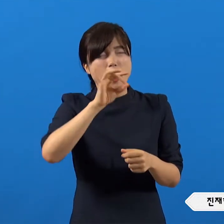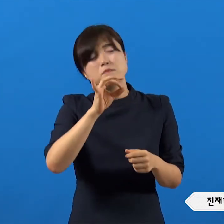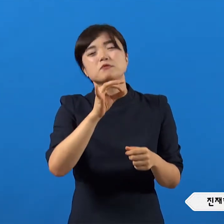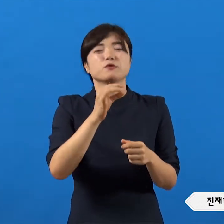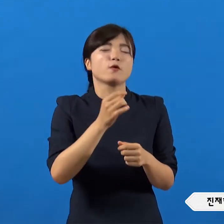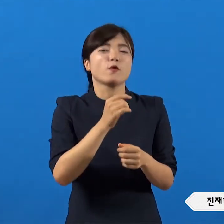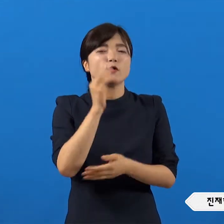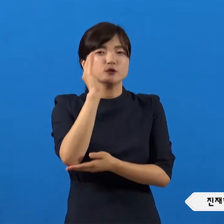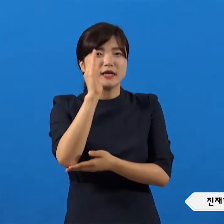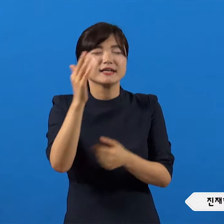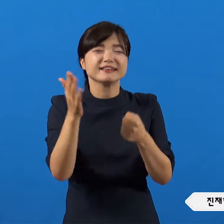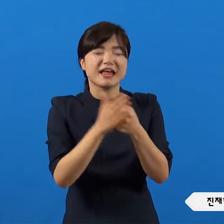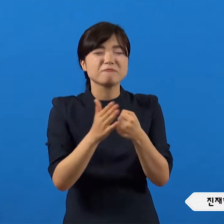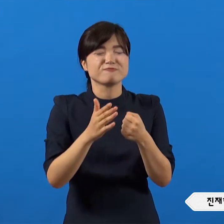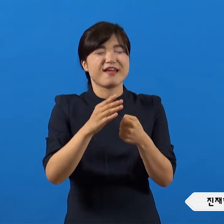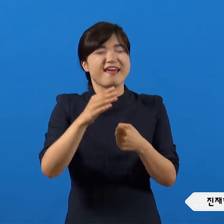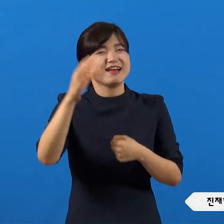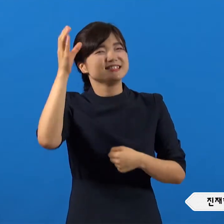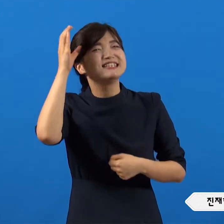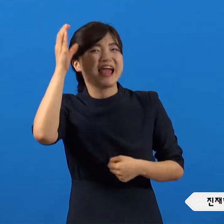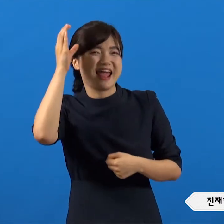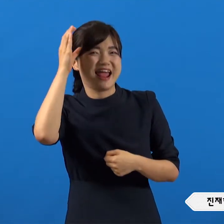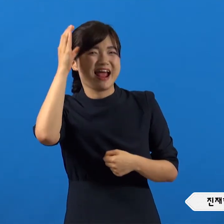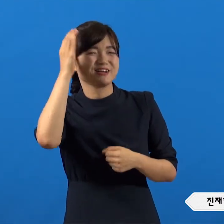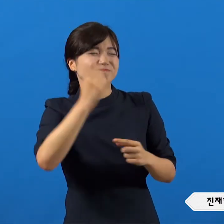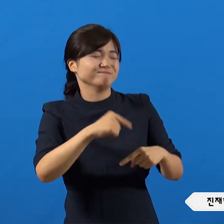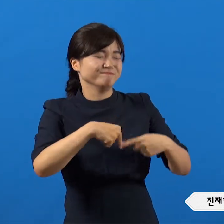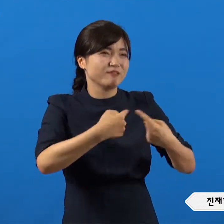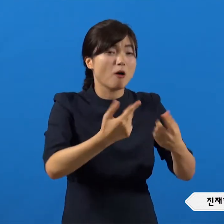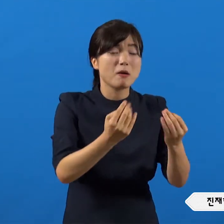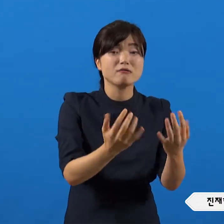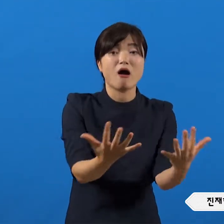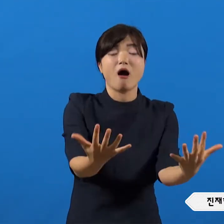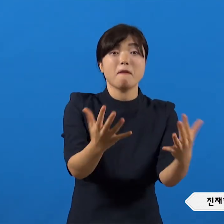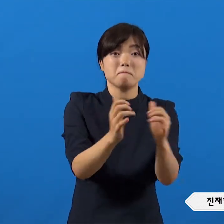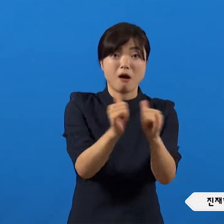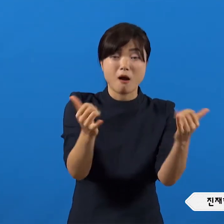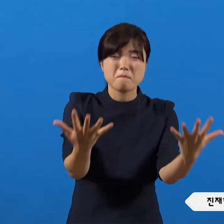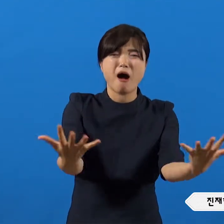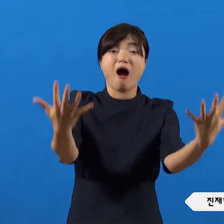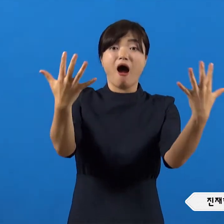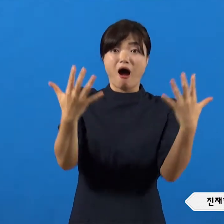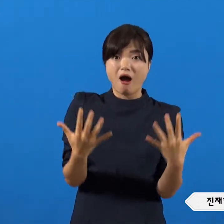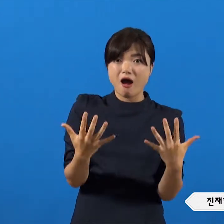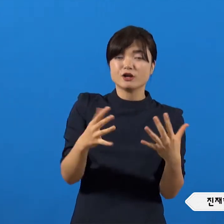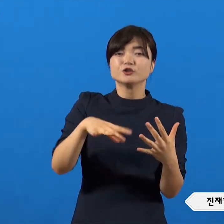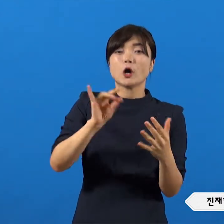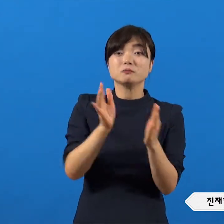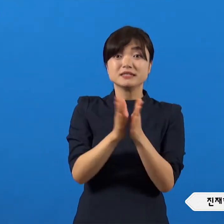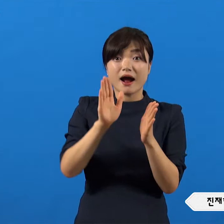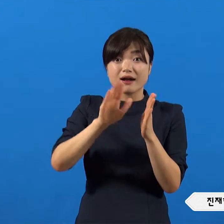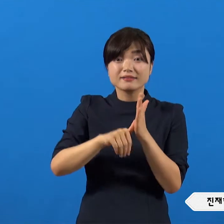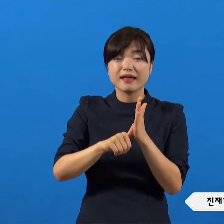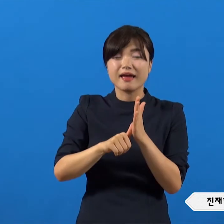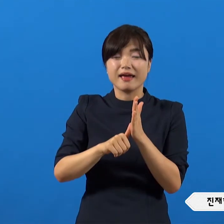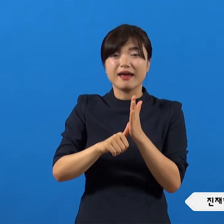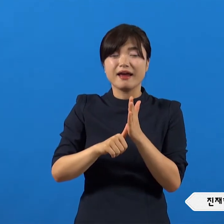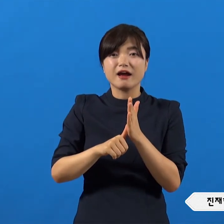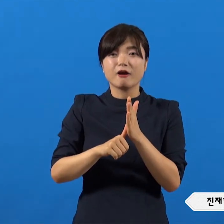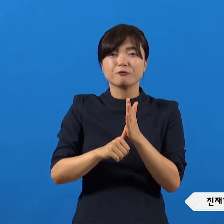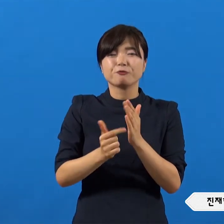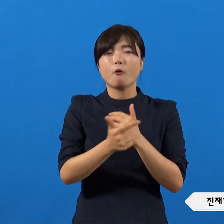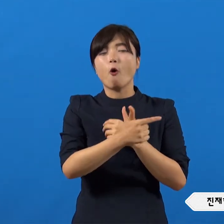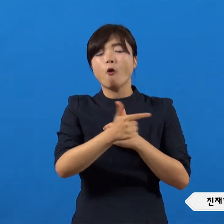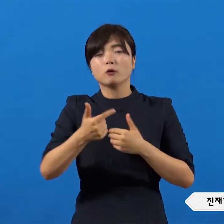이 결혼식을 참 기대를 가졌는데 많은 분들이 오셨고 처음에 시작은 제가 시작하니까